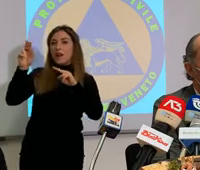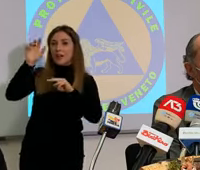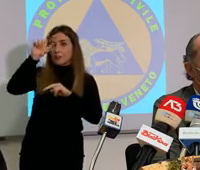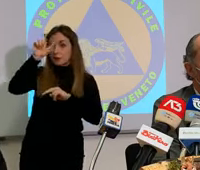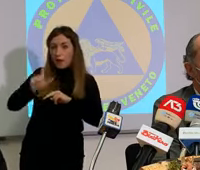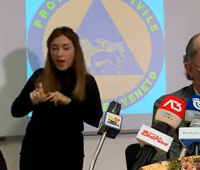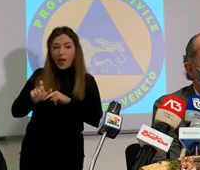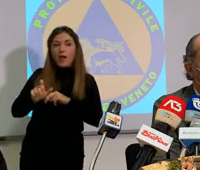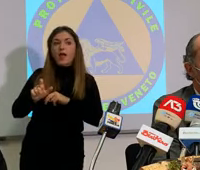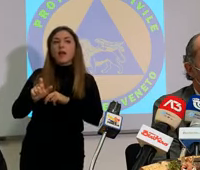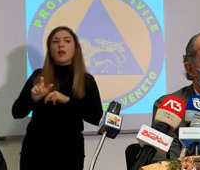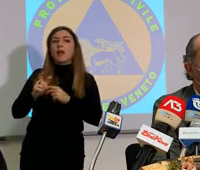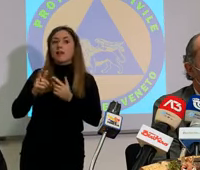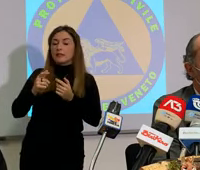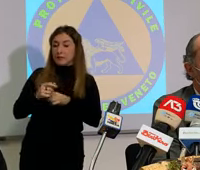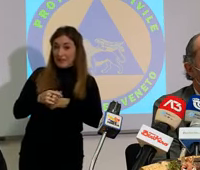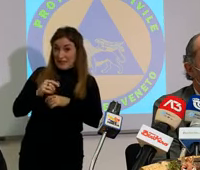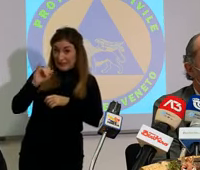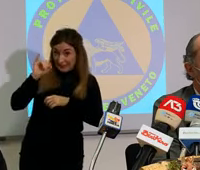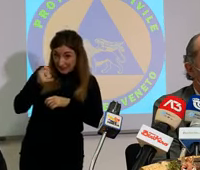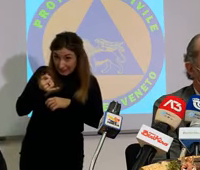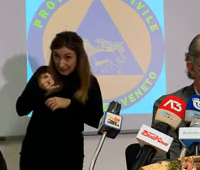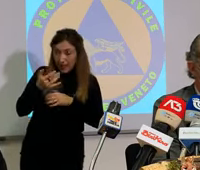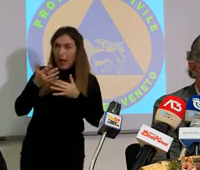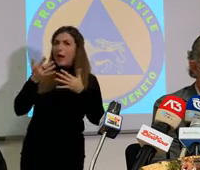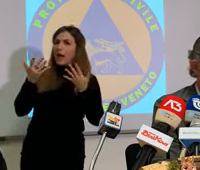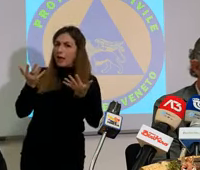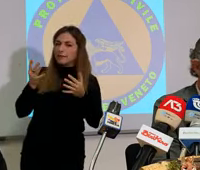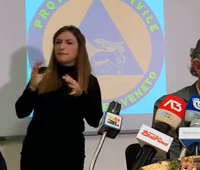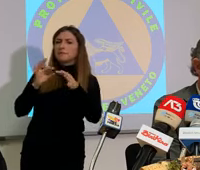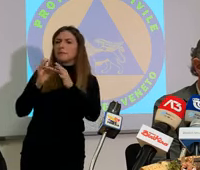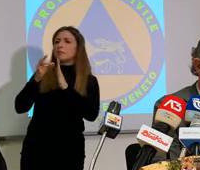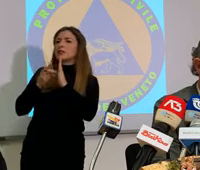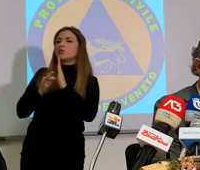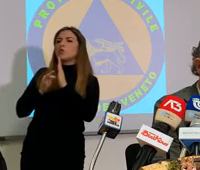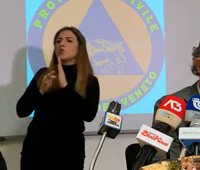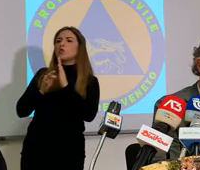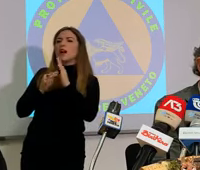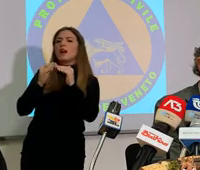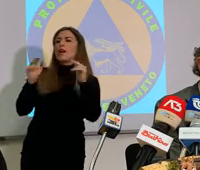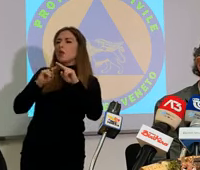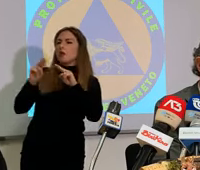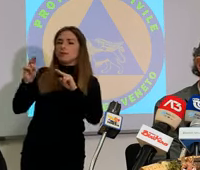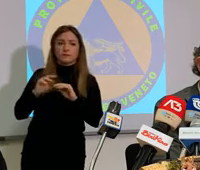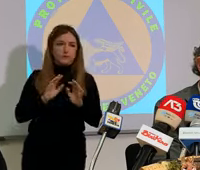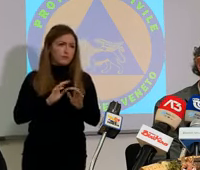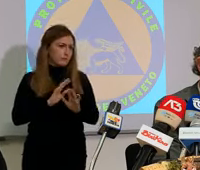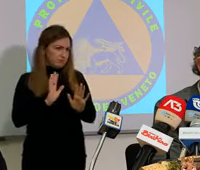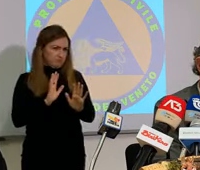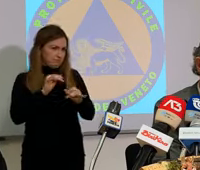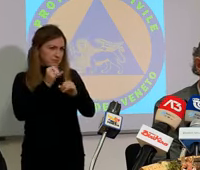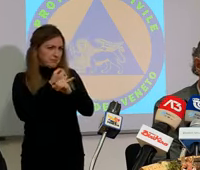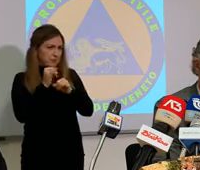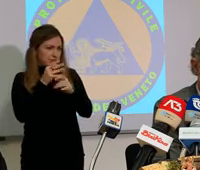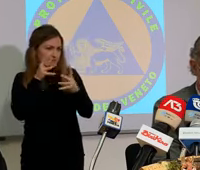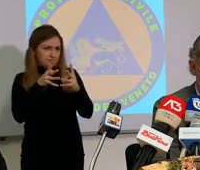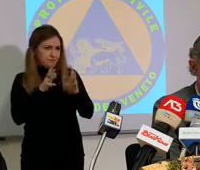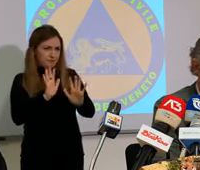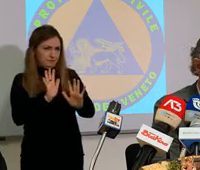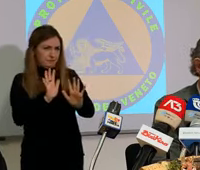se sì quali sono le misure che lei immagina a livello nazionale e poi lo guarda non siamo entrati nello specifico abbiamo